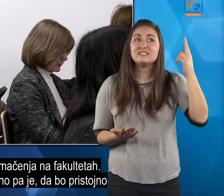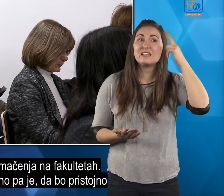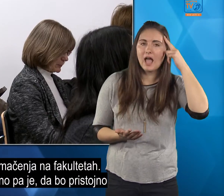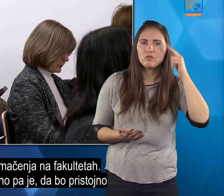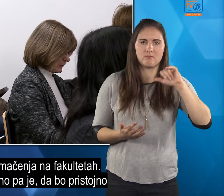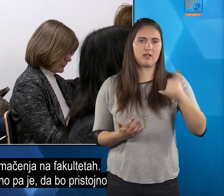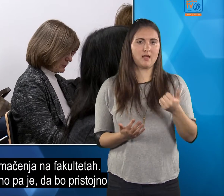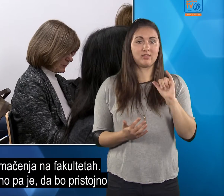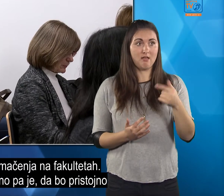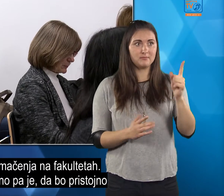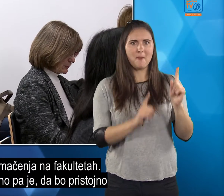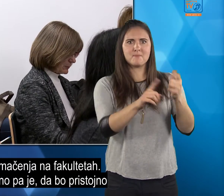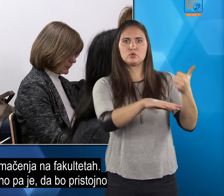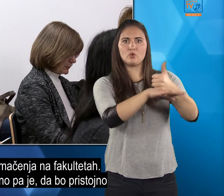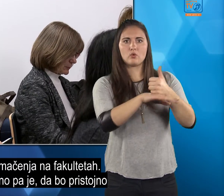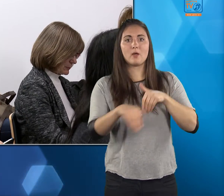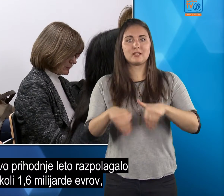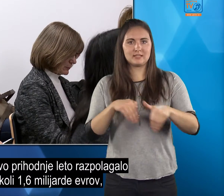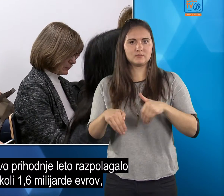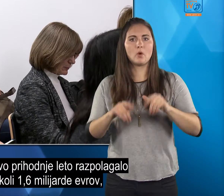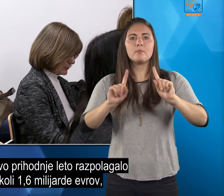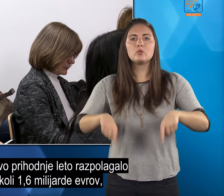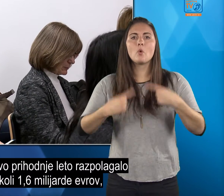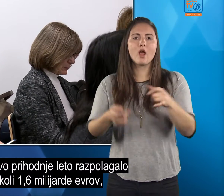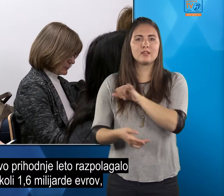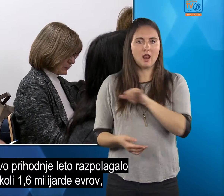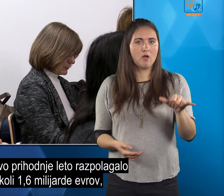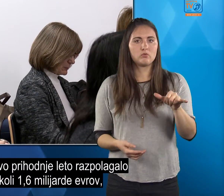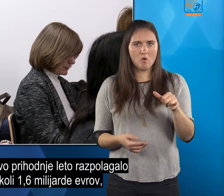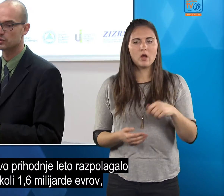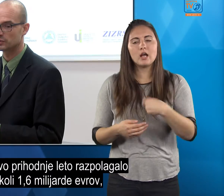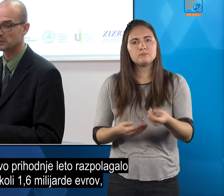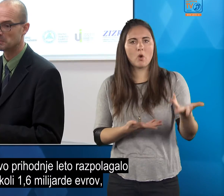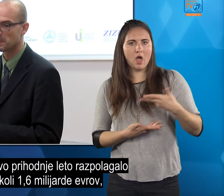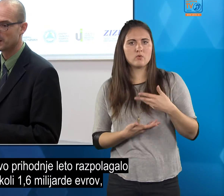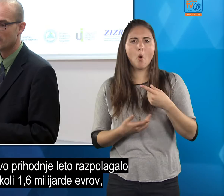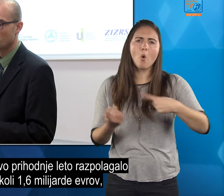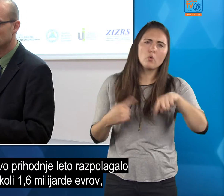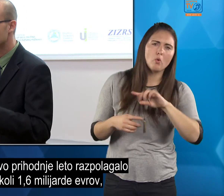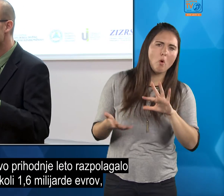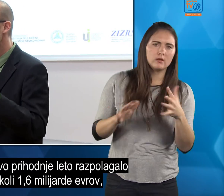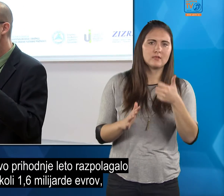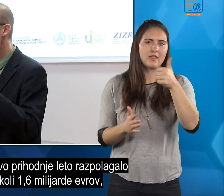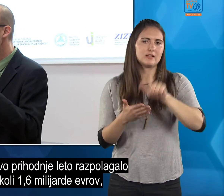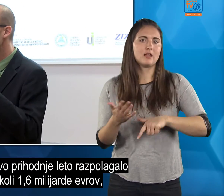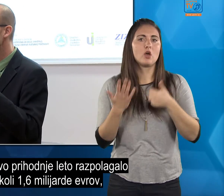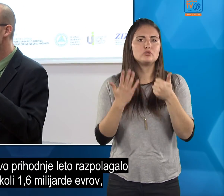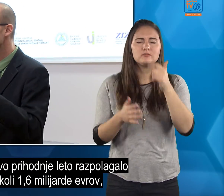Znano pa je, da bo pristojno ministrstvo prihodnje leto razpolagalo z okoli 1,6 milijarde evrov, kar je več